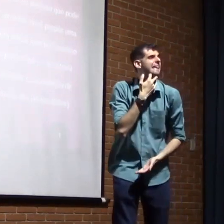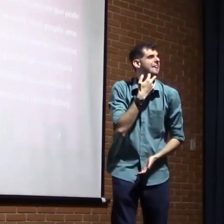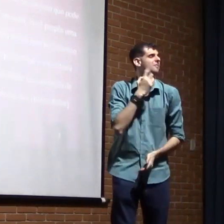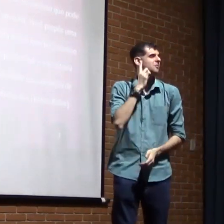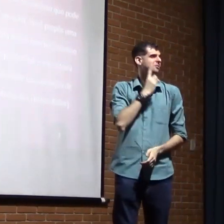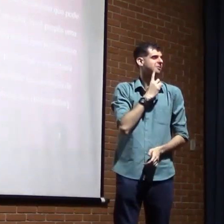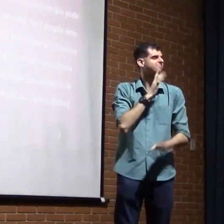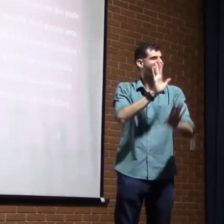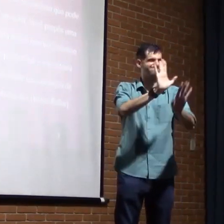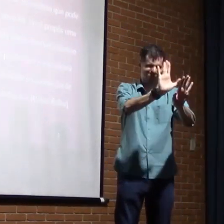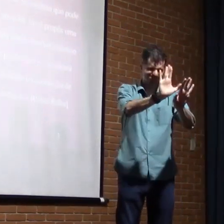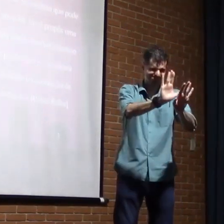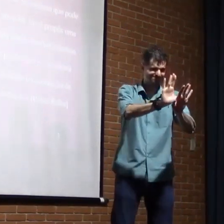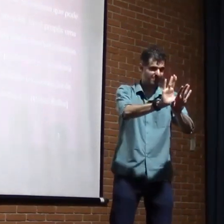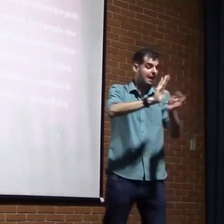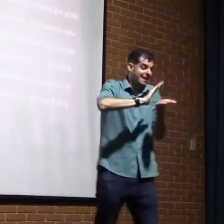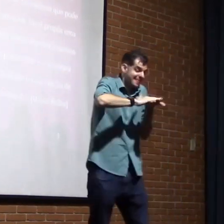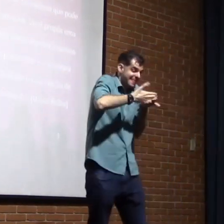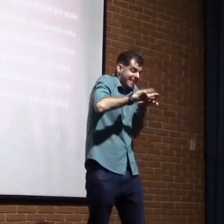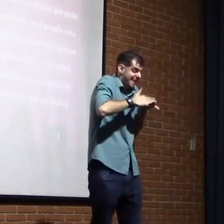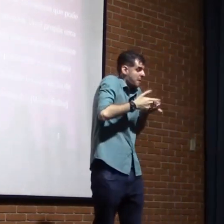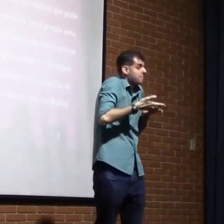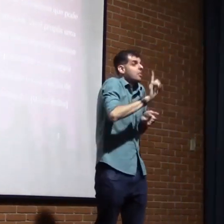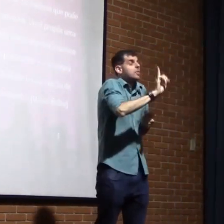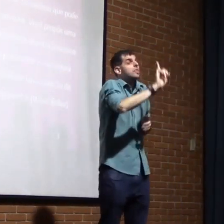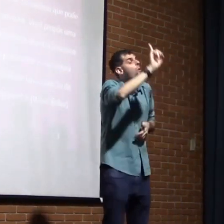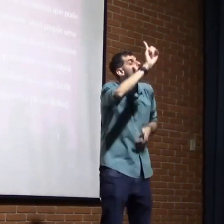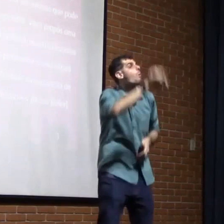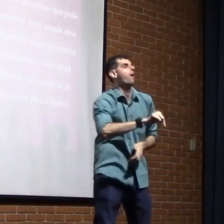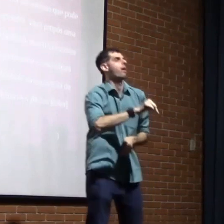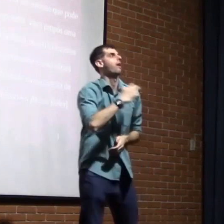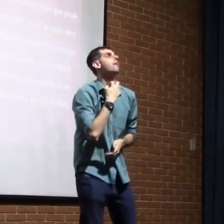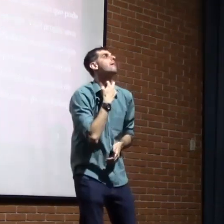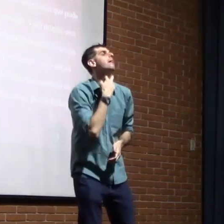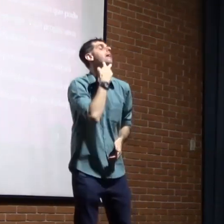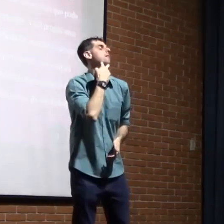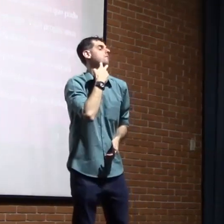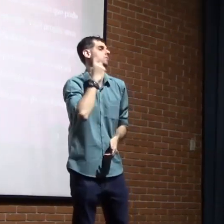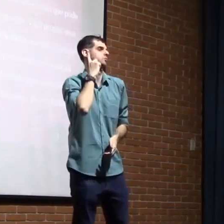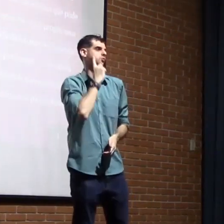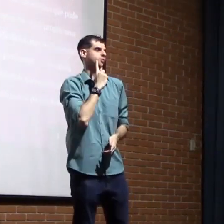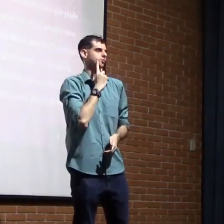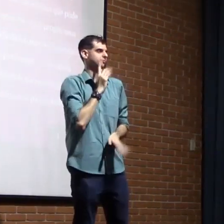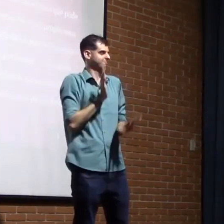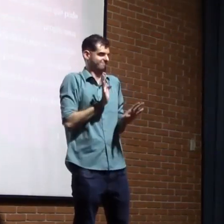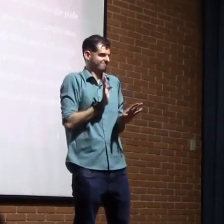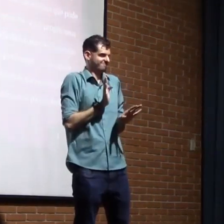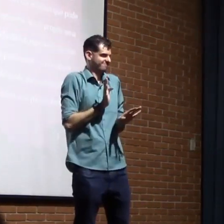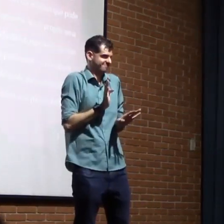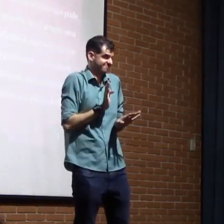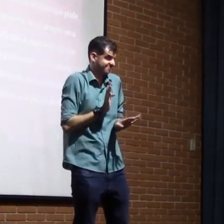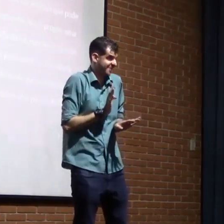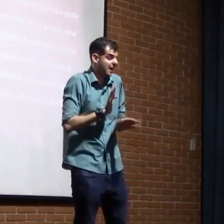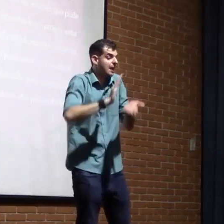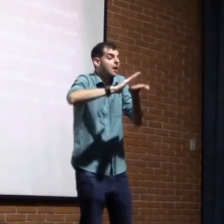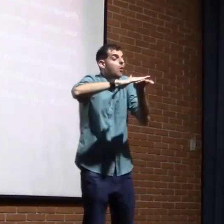surdo. Não é bem assim. O intérprete, ele não está ali para isso. Ele não é a voz do surdo, nada disso, nada disso.